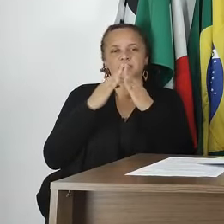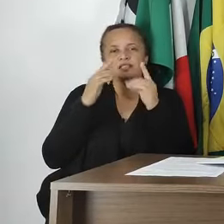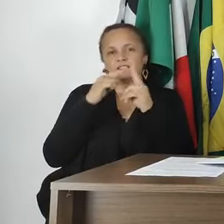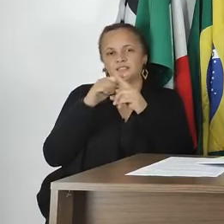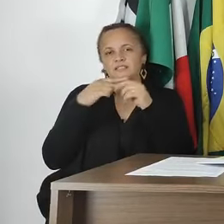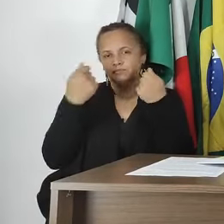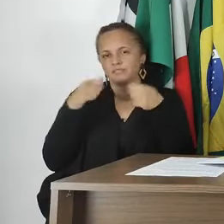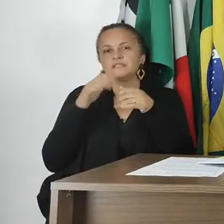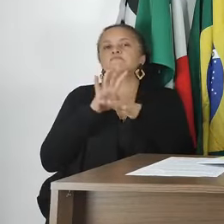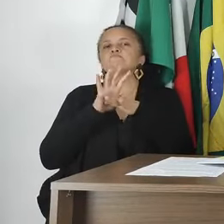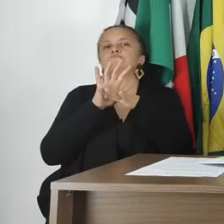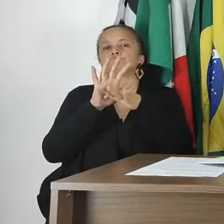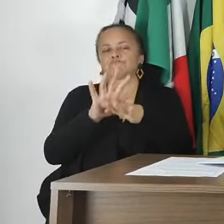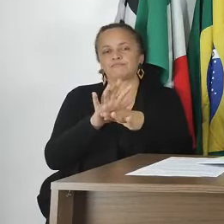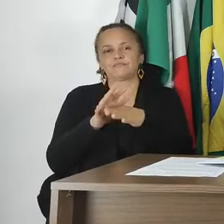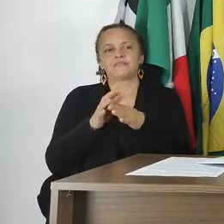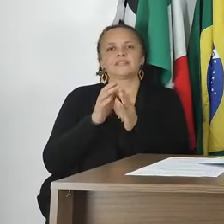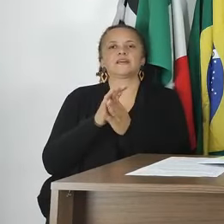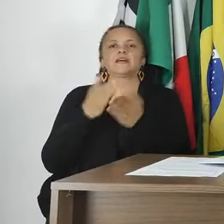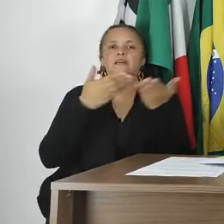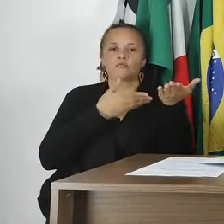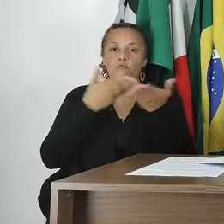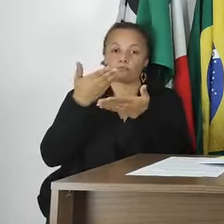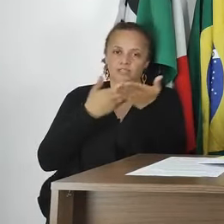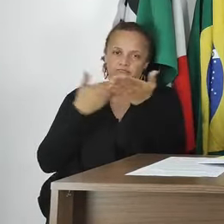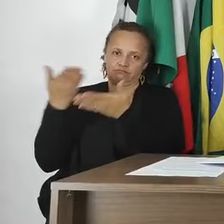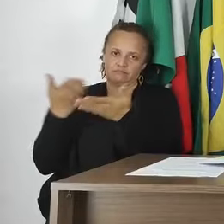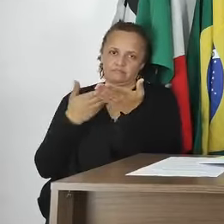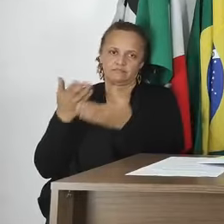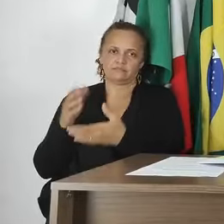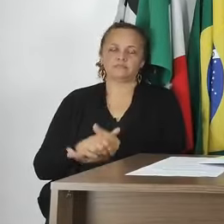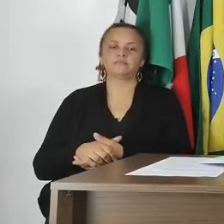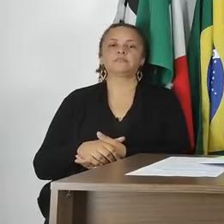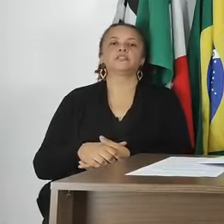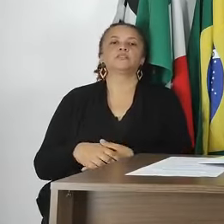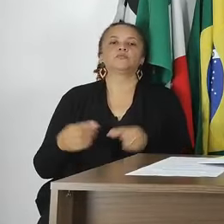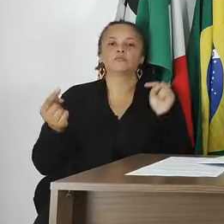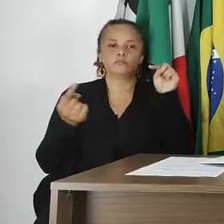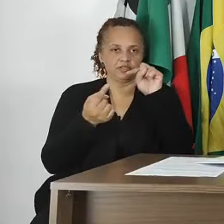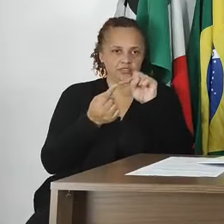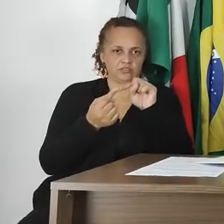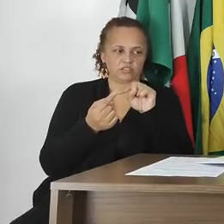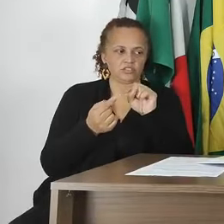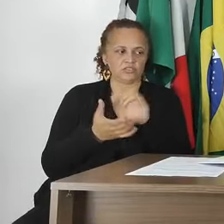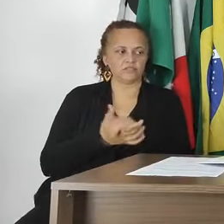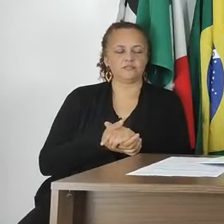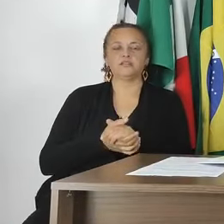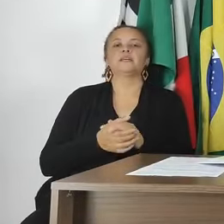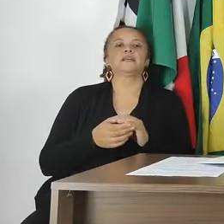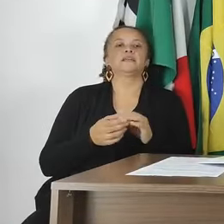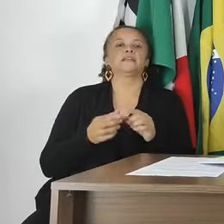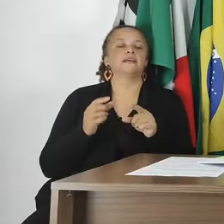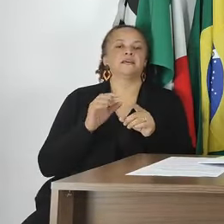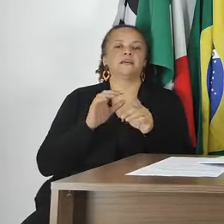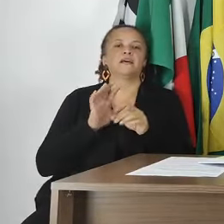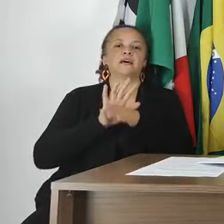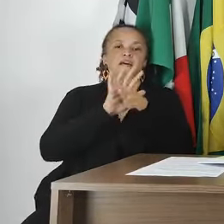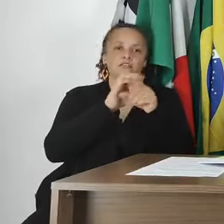suprindo as suas necessidades. Né? O objetivo da ação social na nossa igreja, qual é esse objetivo?